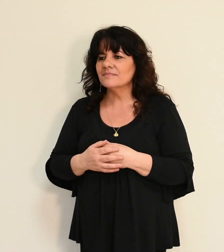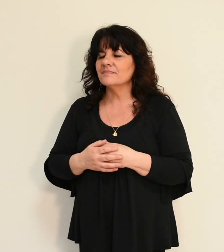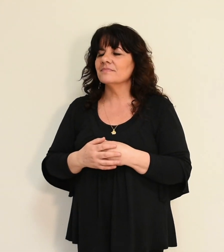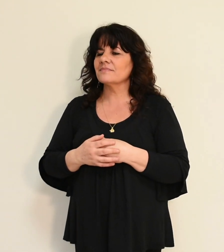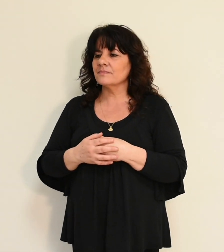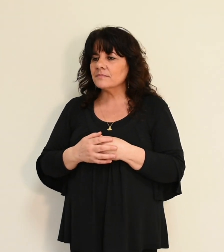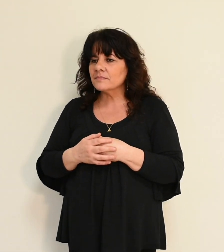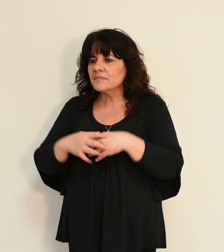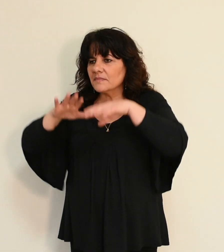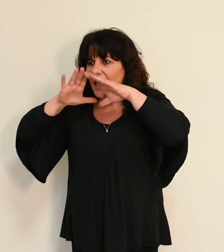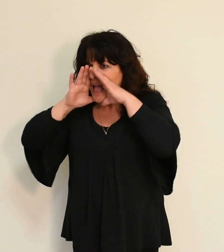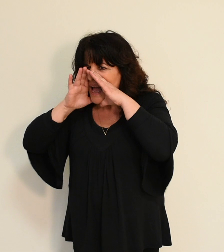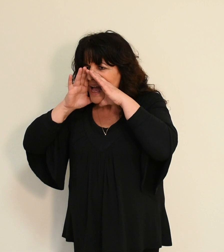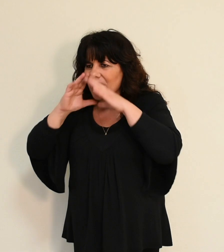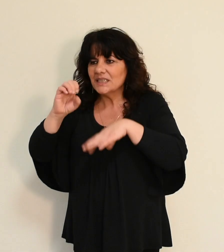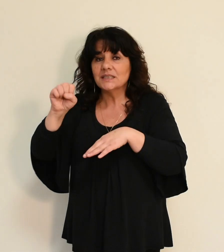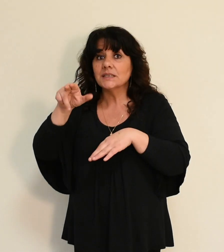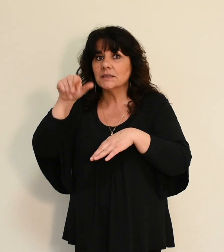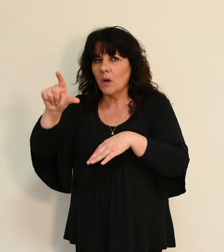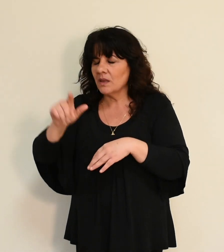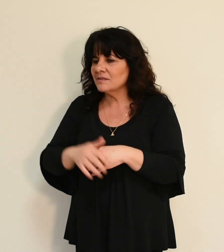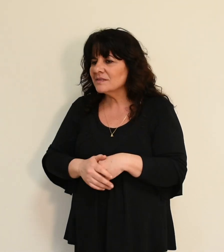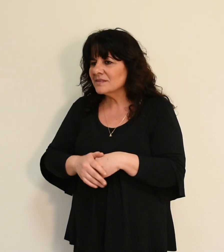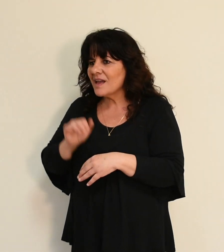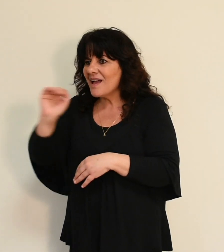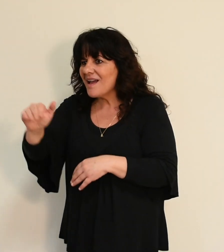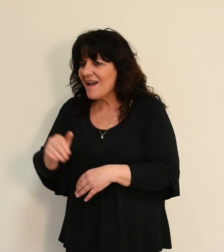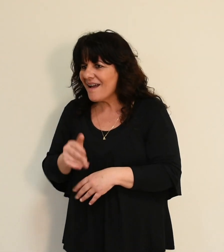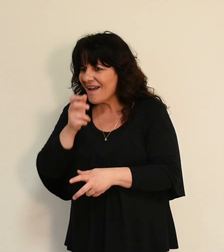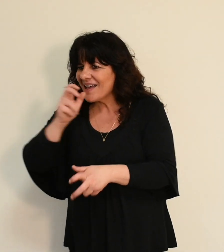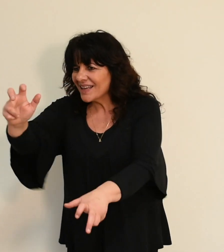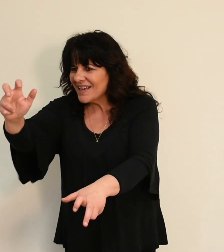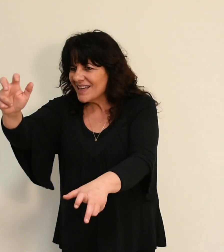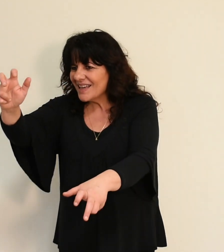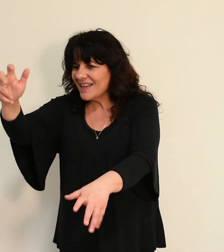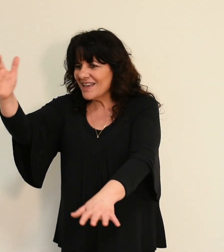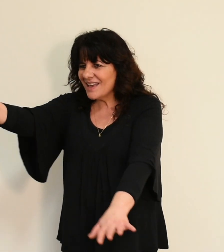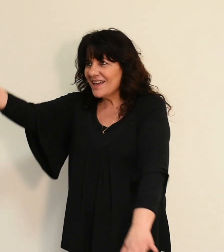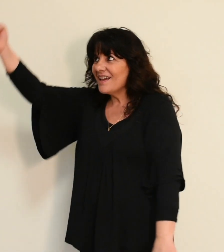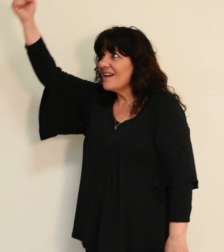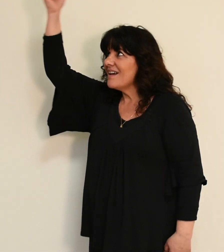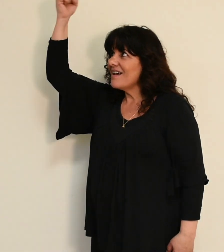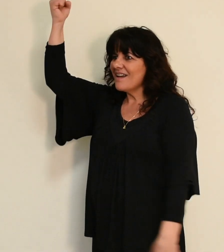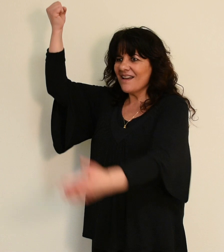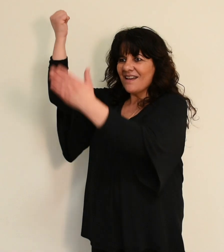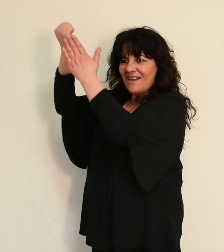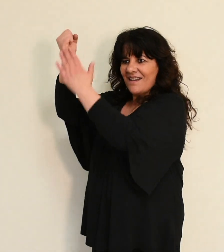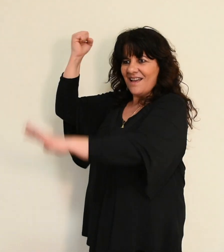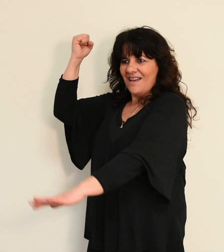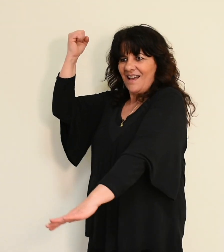Il appela Saül et lui cria, « Voici la lance du roi, qu'un jeune garçon traverse